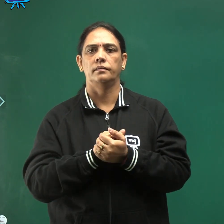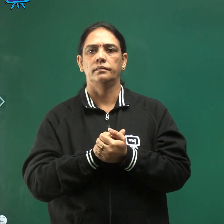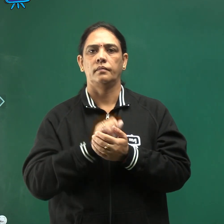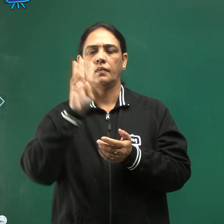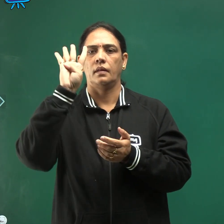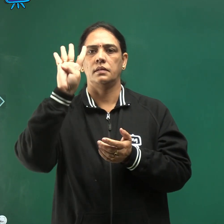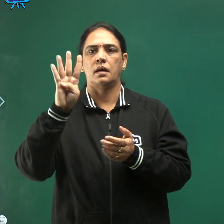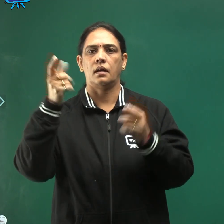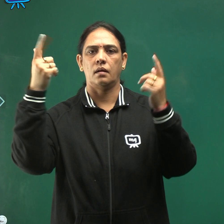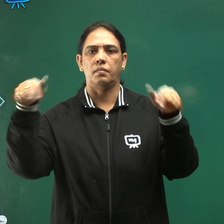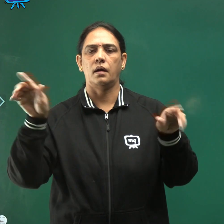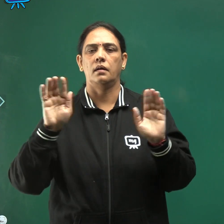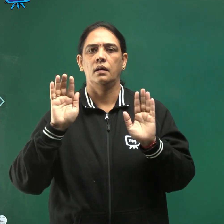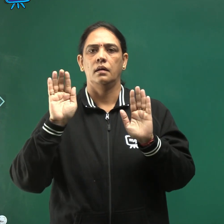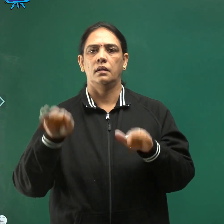4 का भाग देंगे,